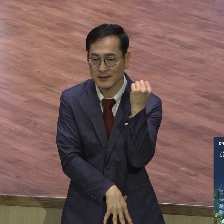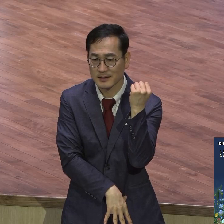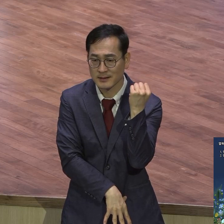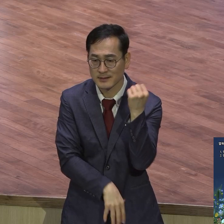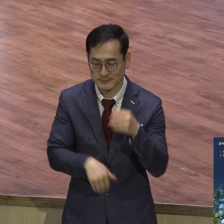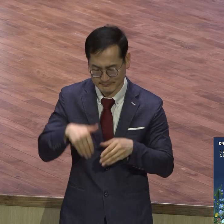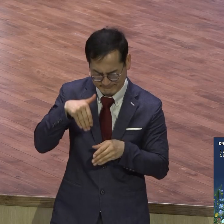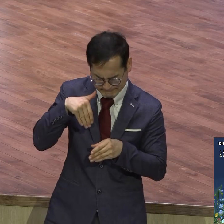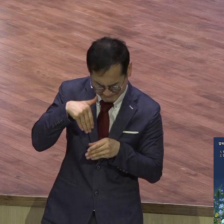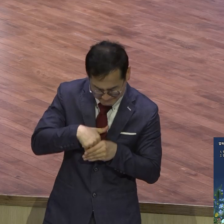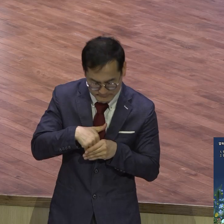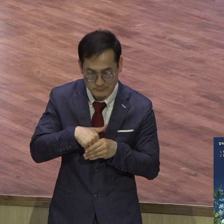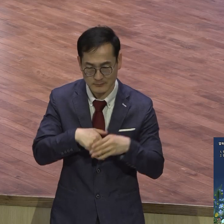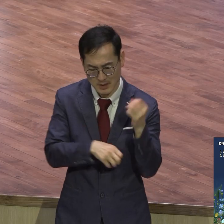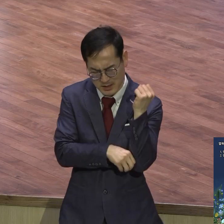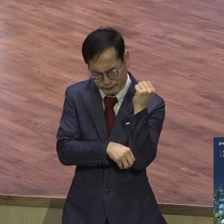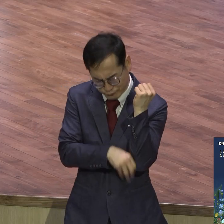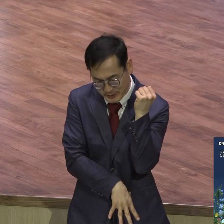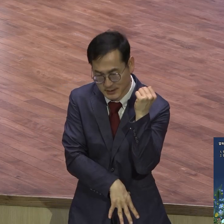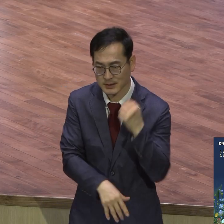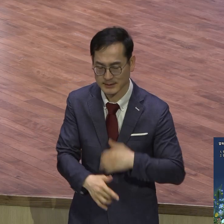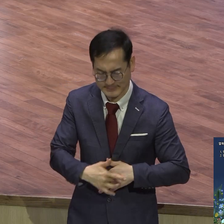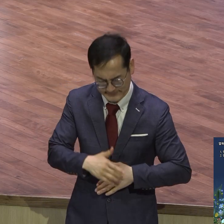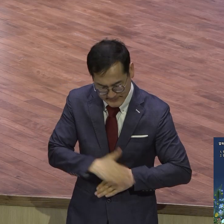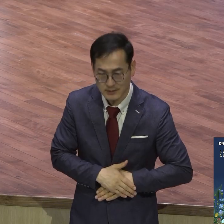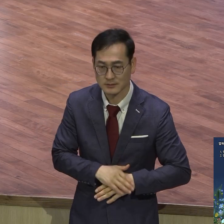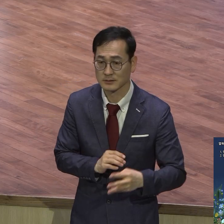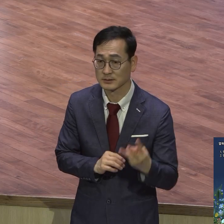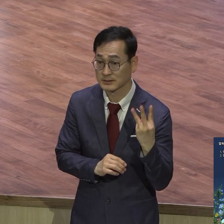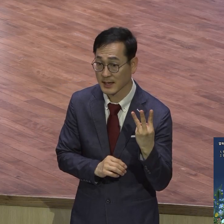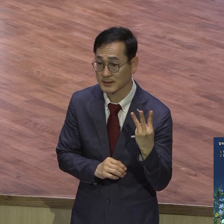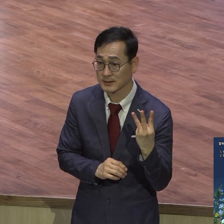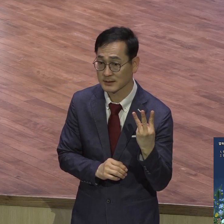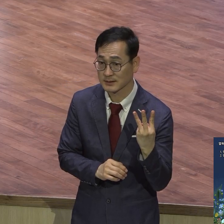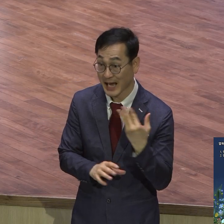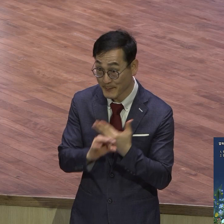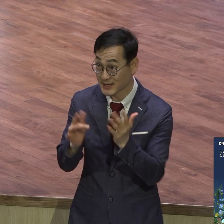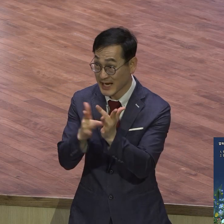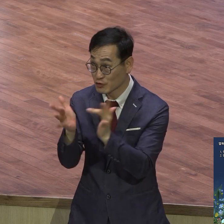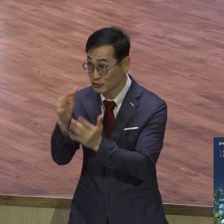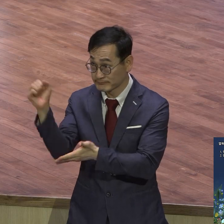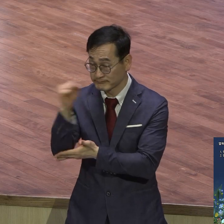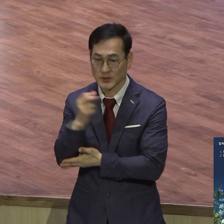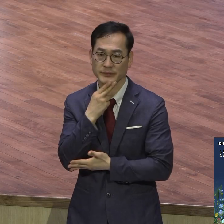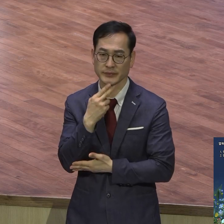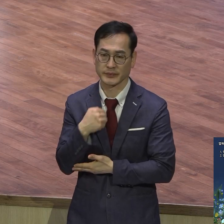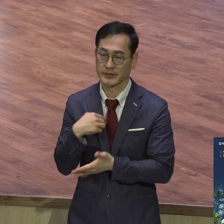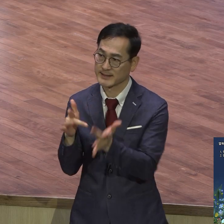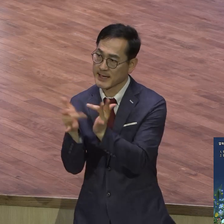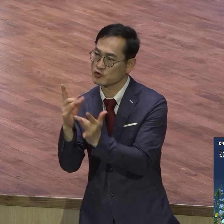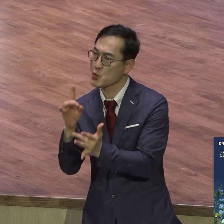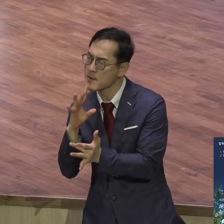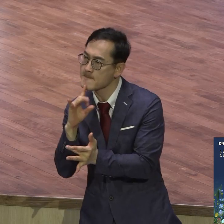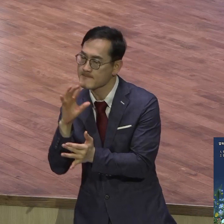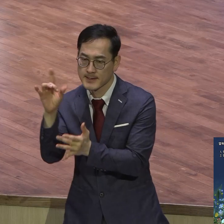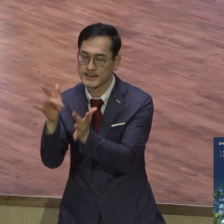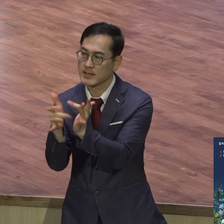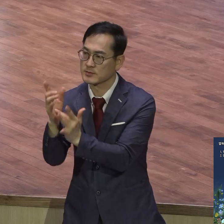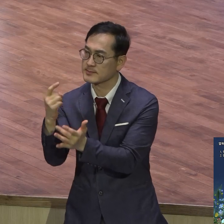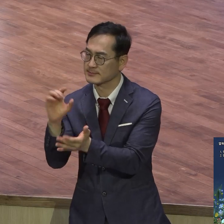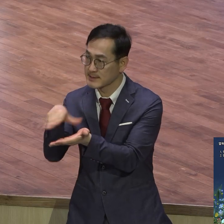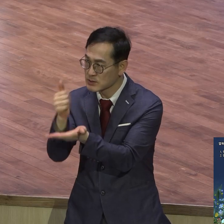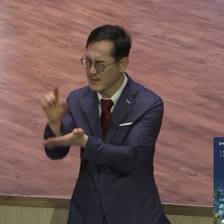이런 사람은 흔들림이 없지요. 어느 상황 속에서도 오직 예수지요. 오직 유일식의 복음만 나오지요. 어느